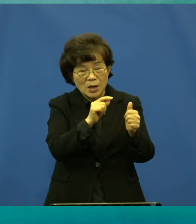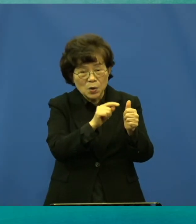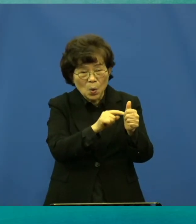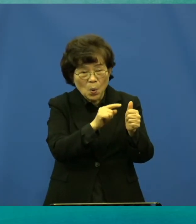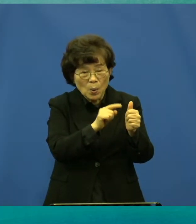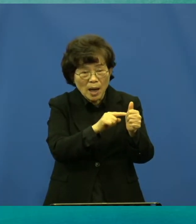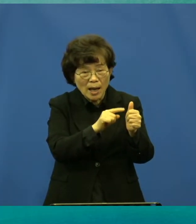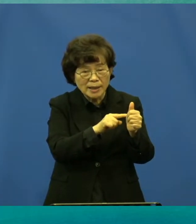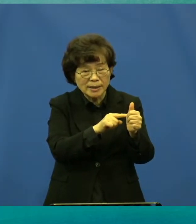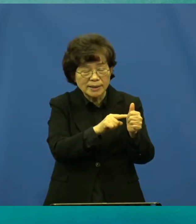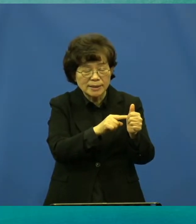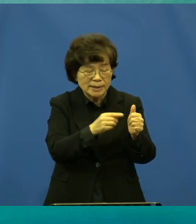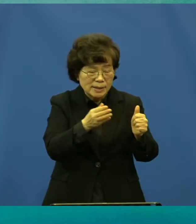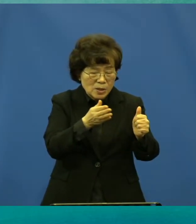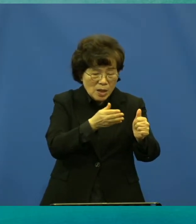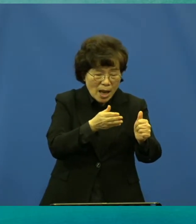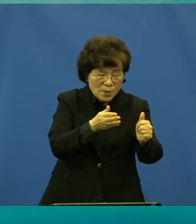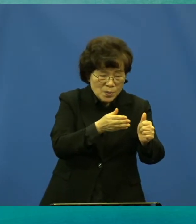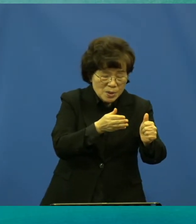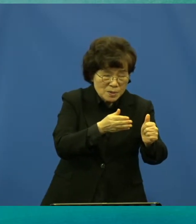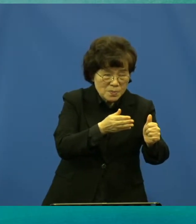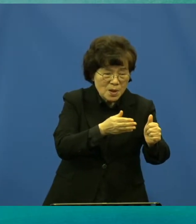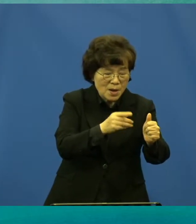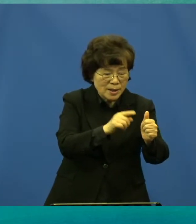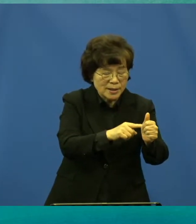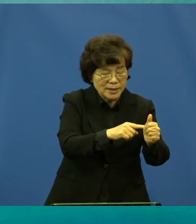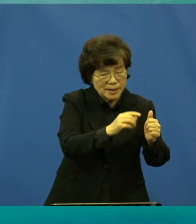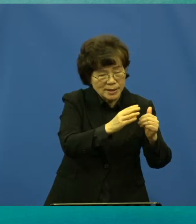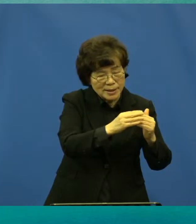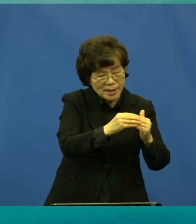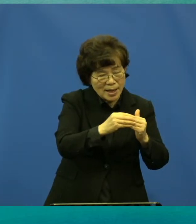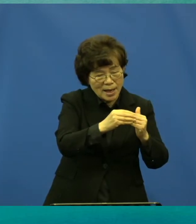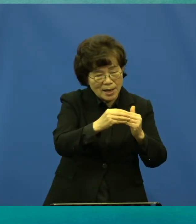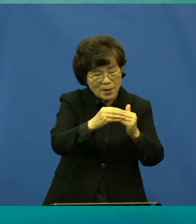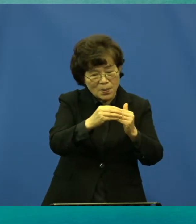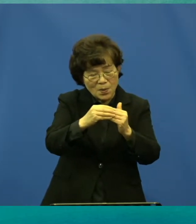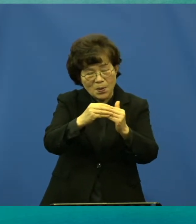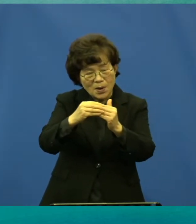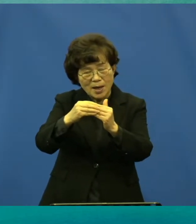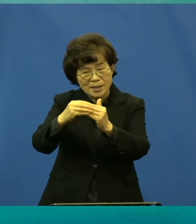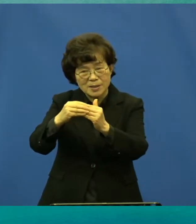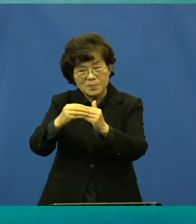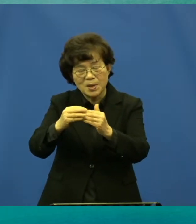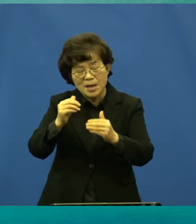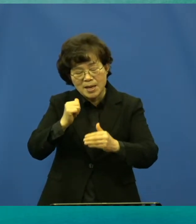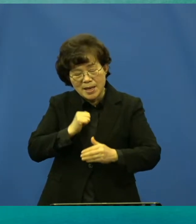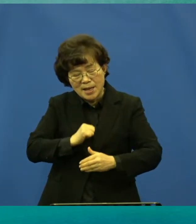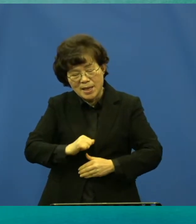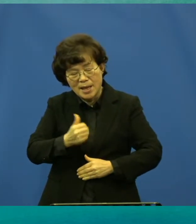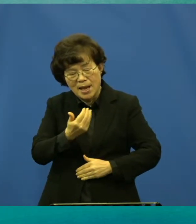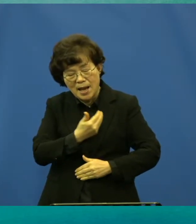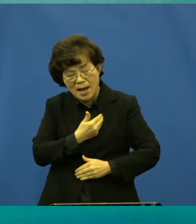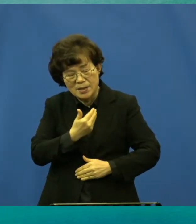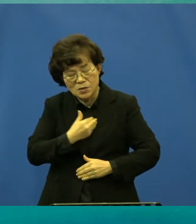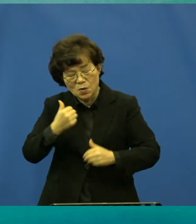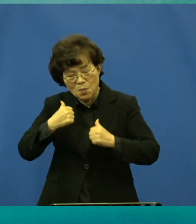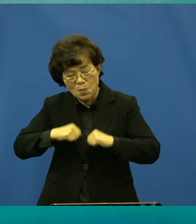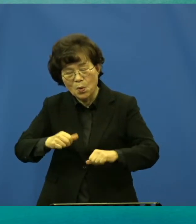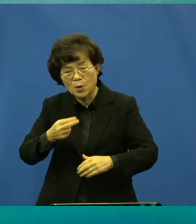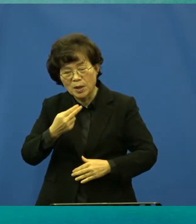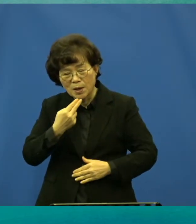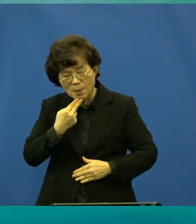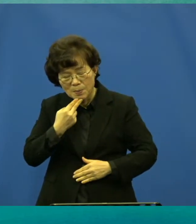요나를 다루시며 그를 데리고 가시며 인내하시고 포기하지 않고